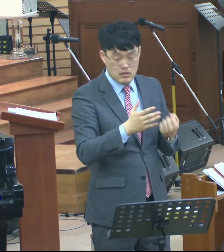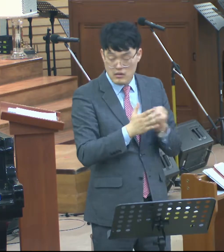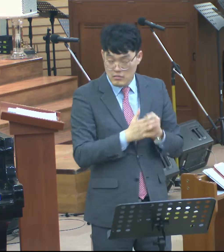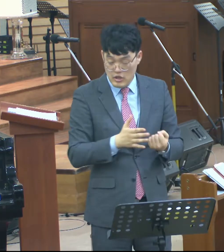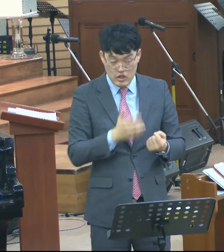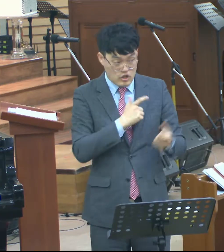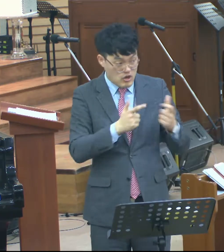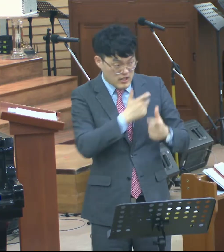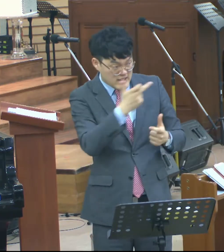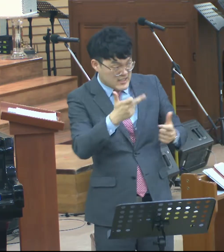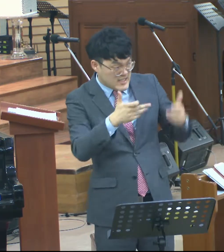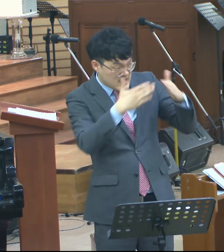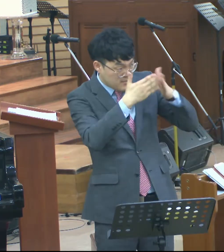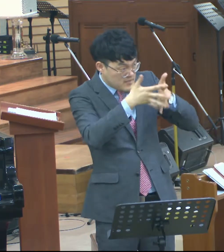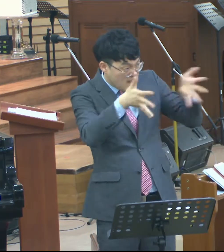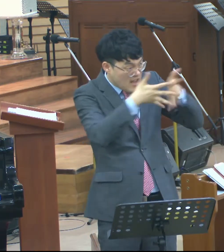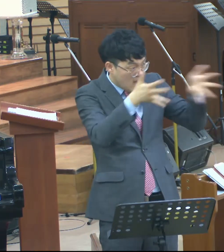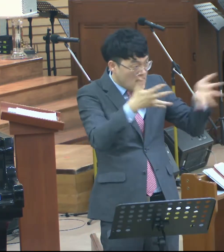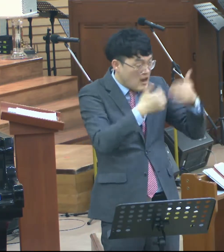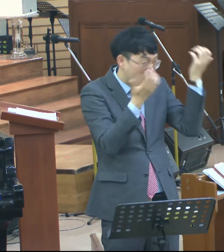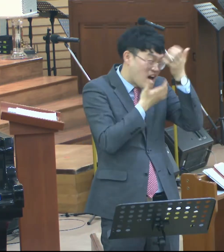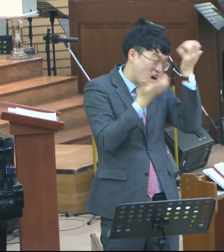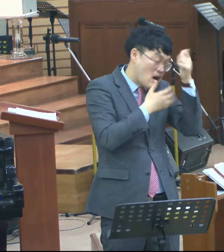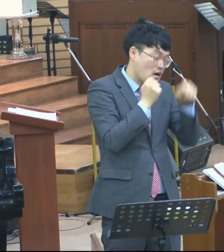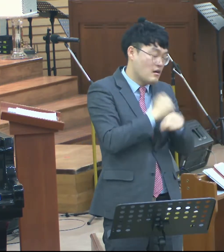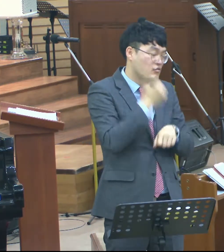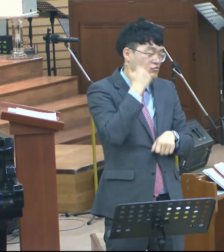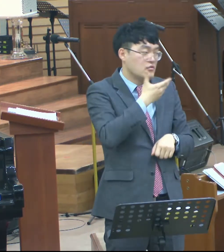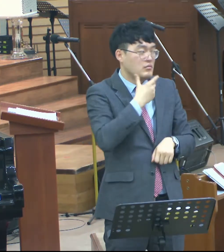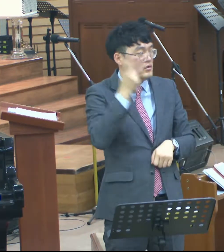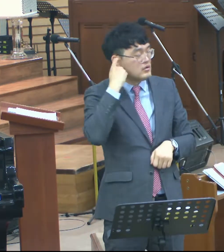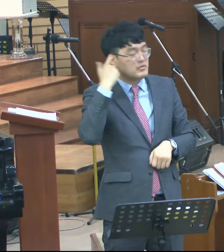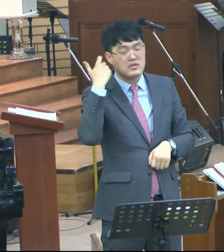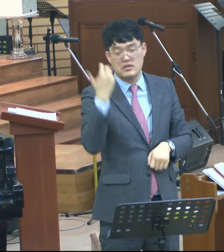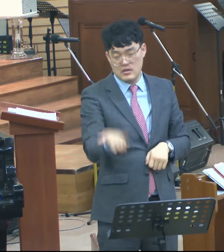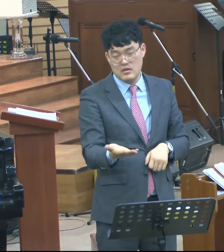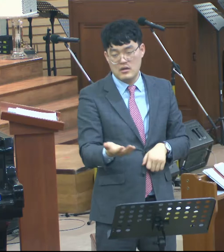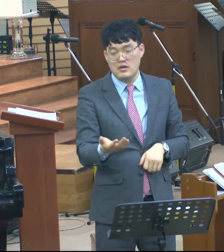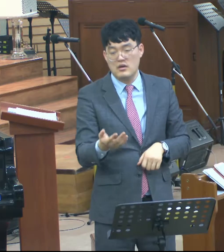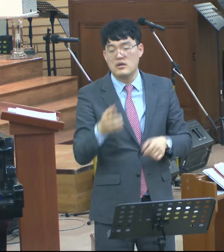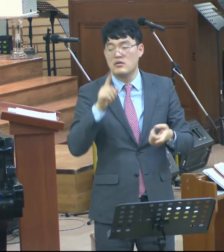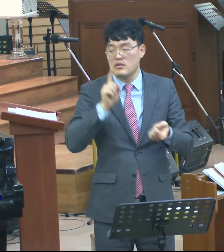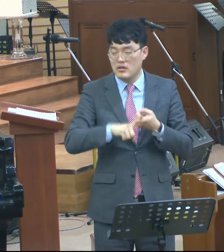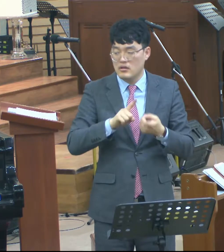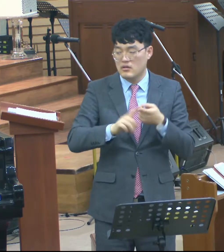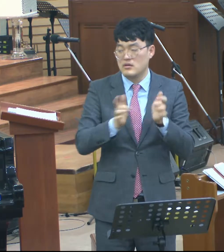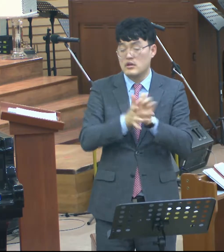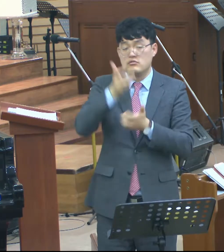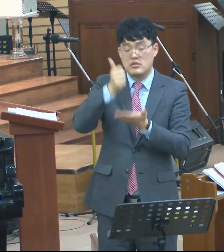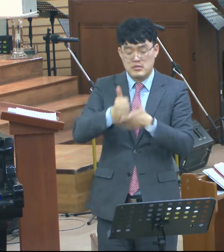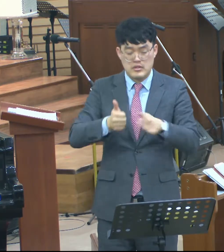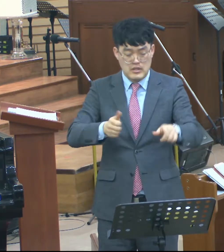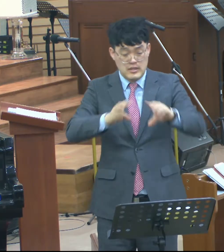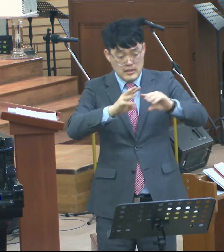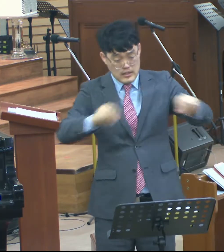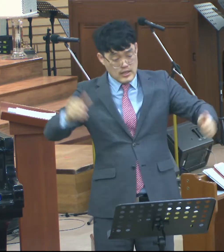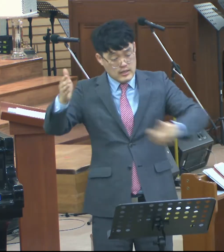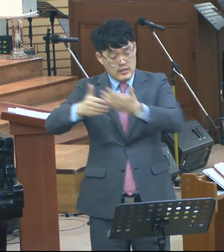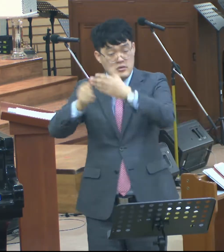복음인가? 이러한 현실의 난맥상을 마주하며 예수는 반드시 이 땅이 하나님의 땅으로 우리가 영원히 소유하지 못함을